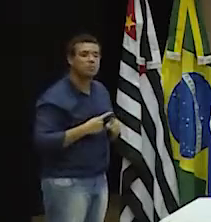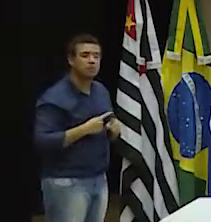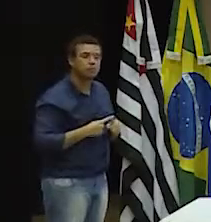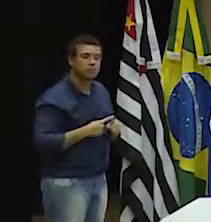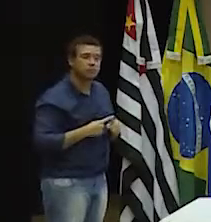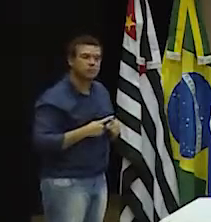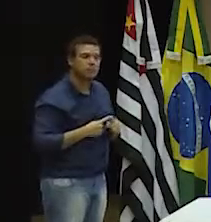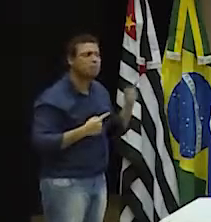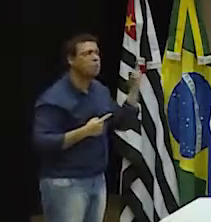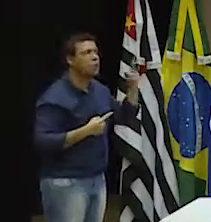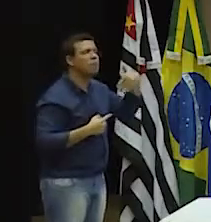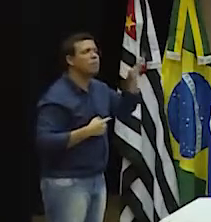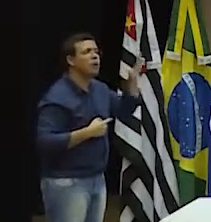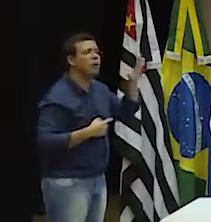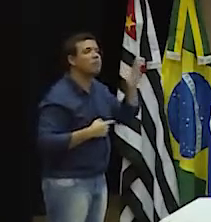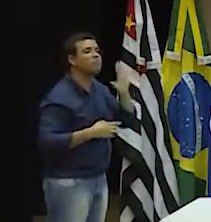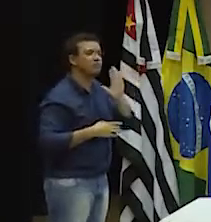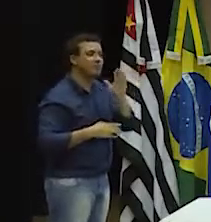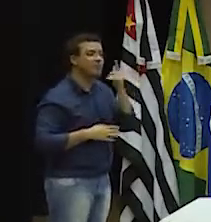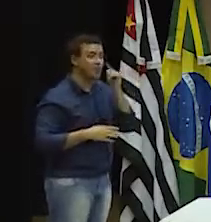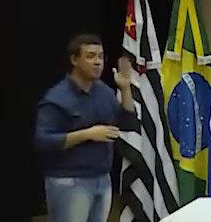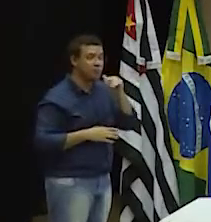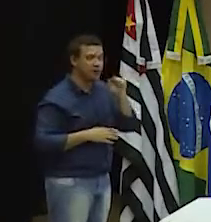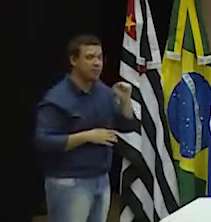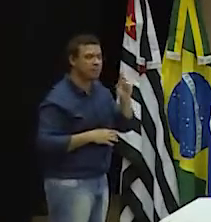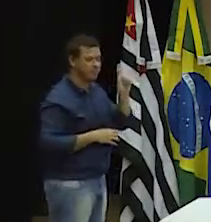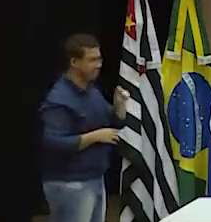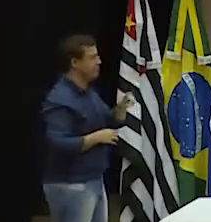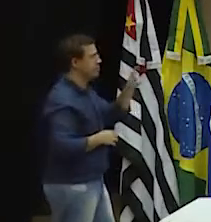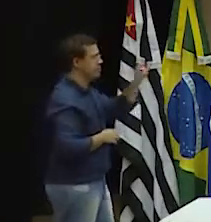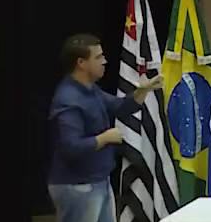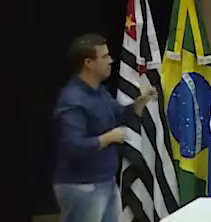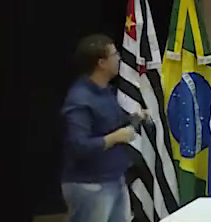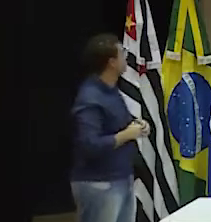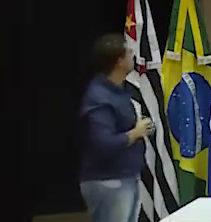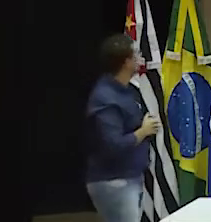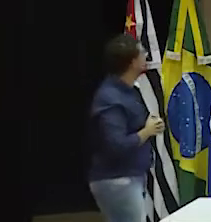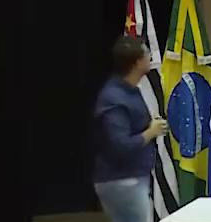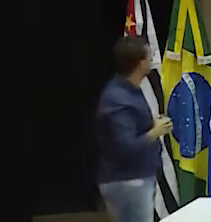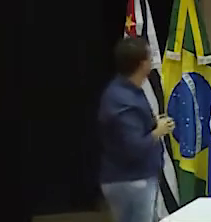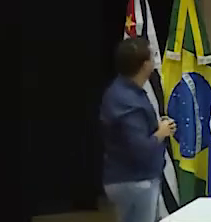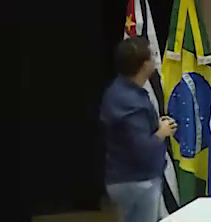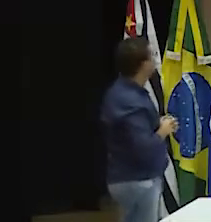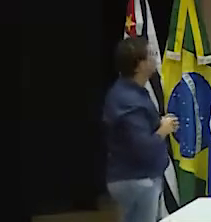Teve um que quase não... Mas por que só os dois participaram mais? Vamos ver.